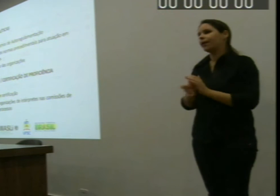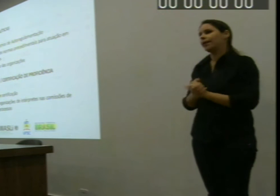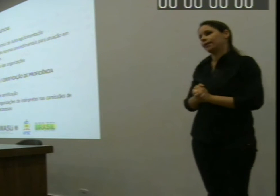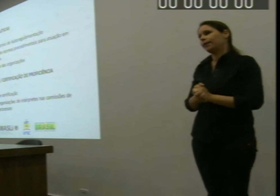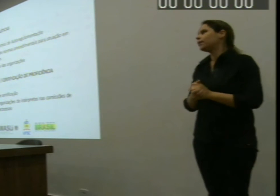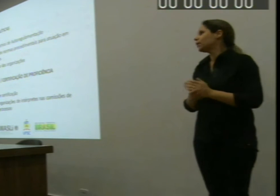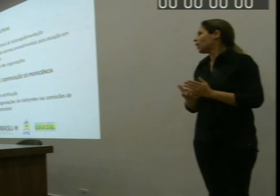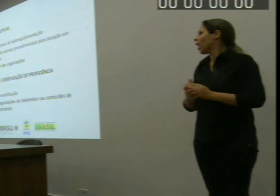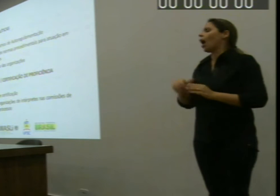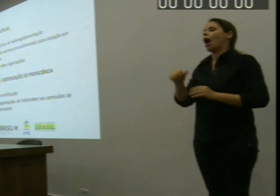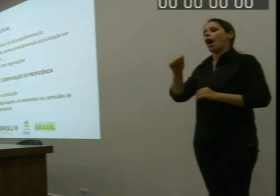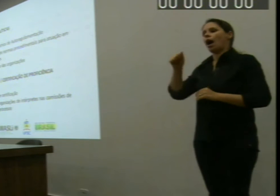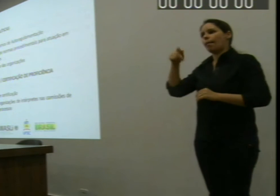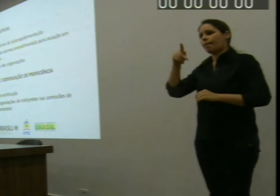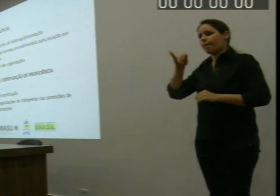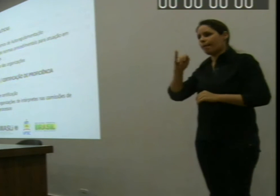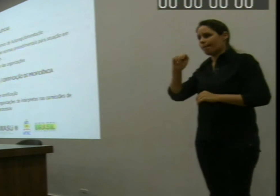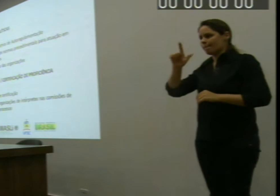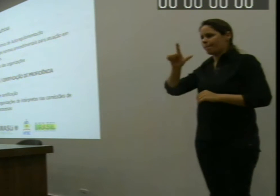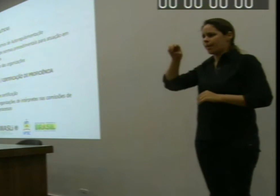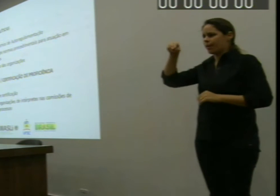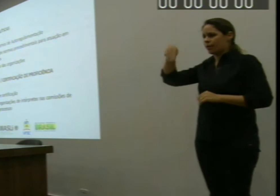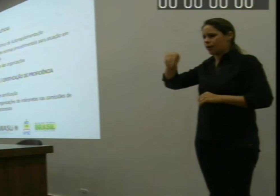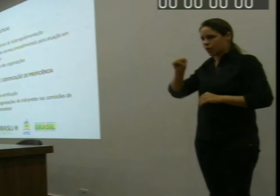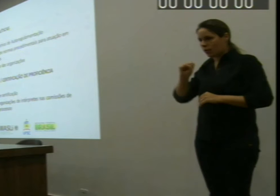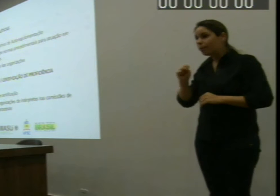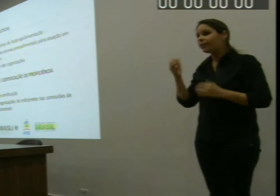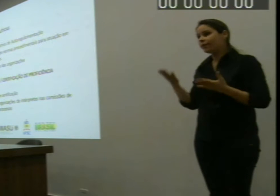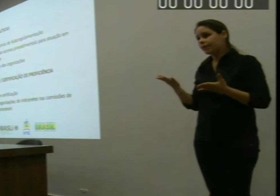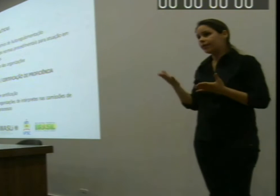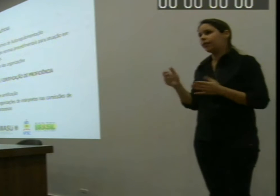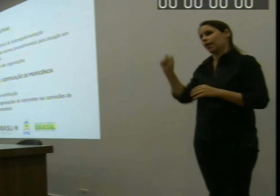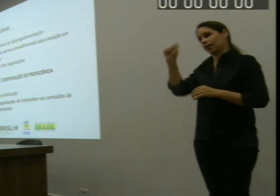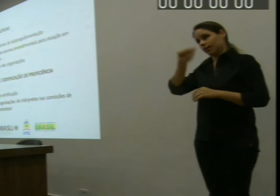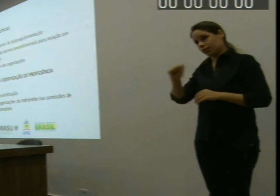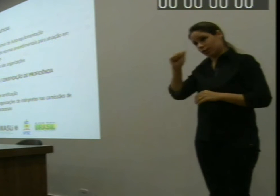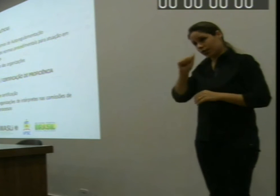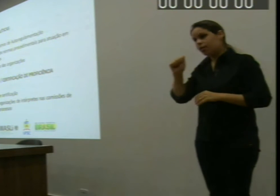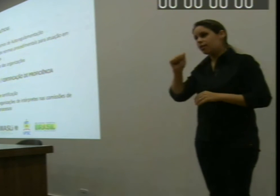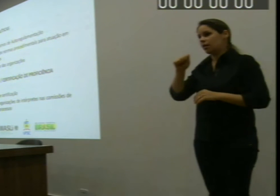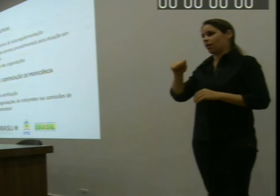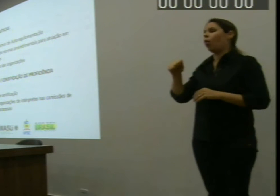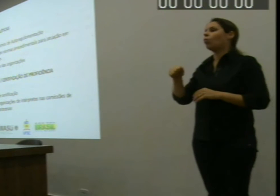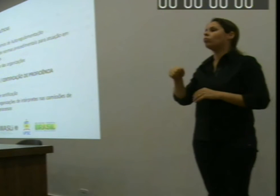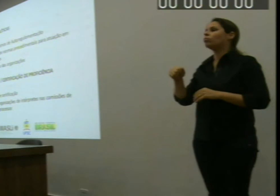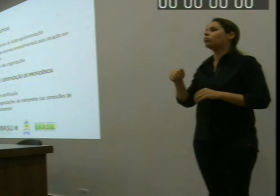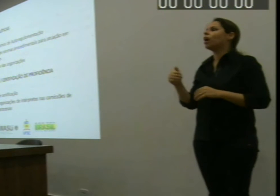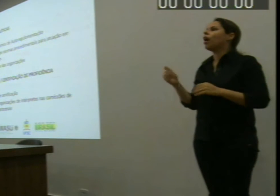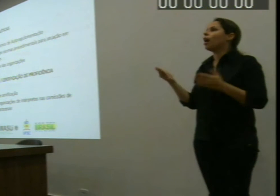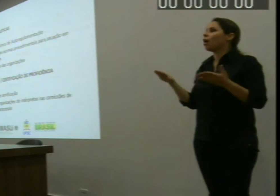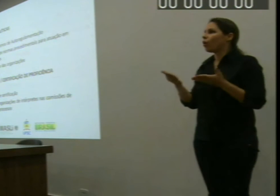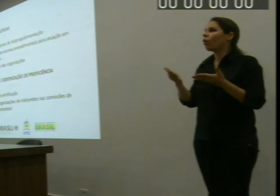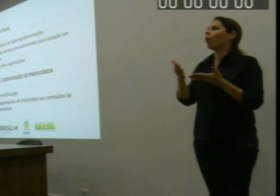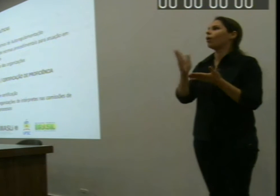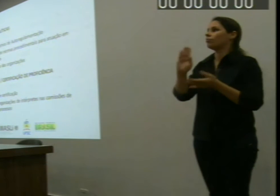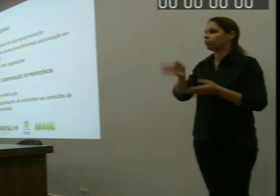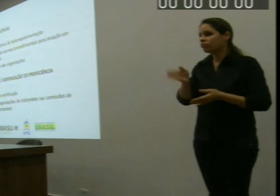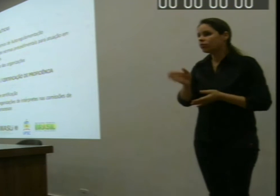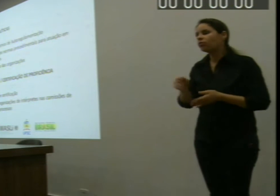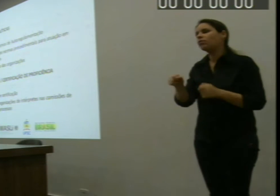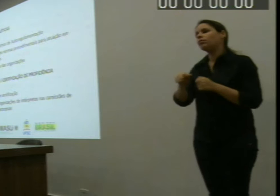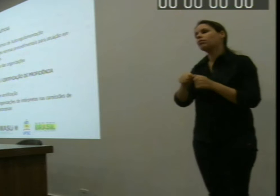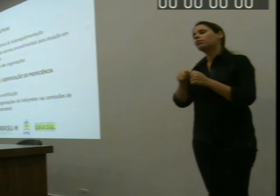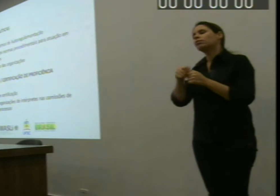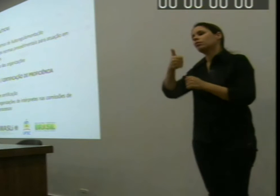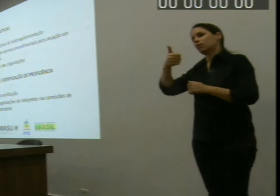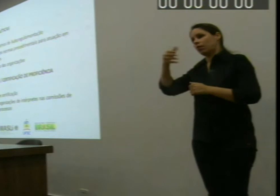Grosso do Sul que é a pmes né foi fundada 10 anos atrás esse ano Completou 10 anos da fundação da PMs